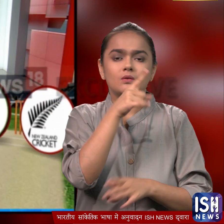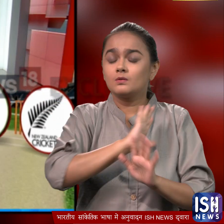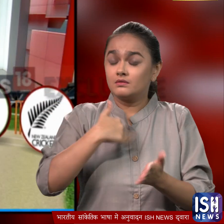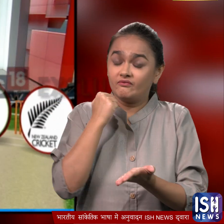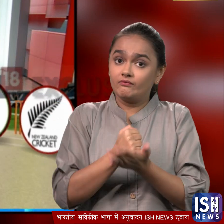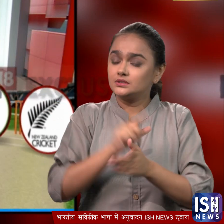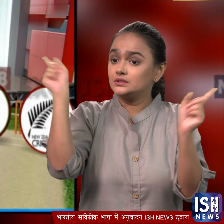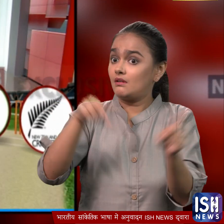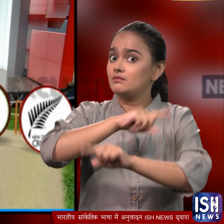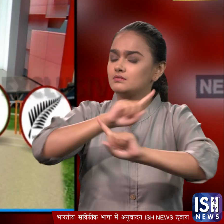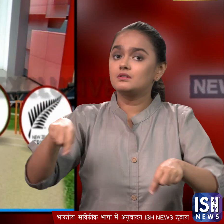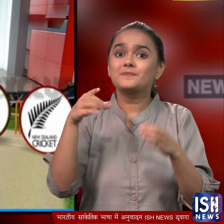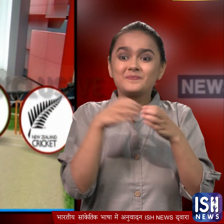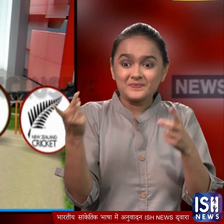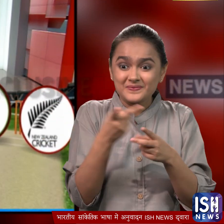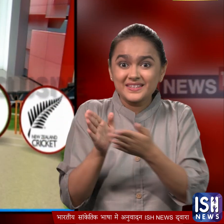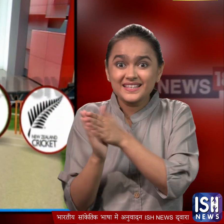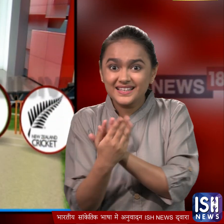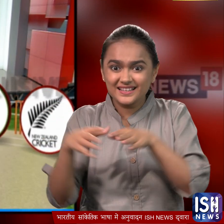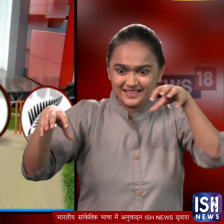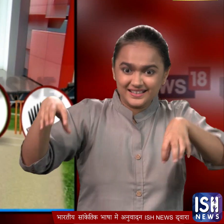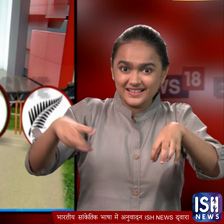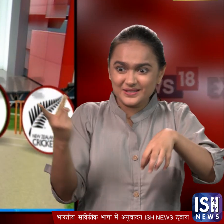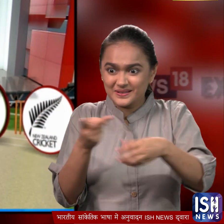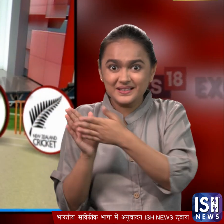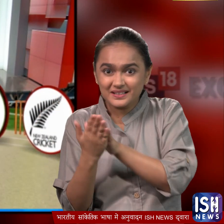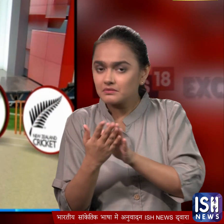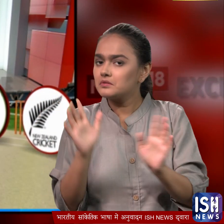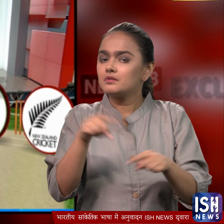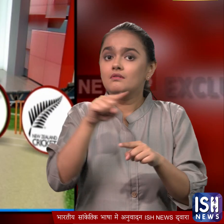हुआ और उसने अपना फैसला बिल्कुल नहीं बदला। दोनों टीमों के बीच